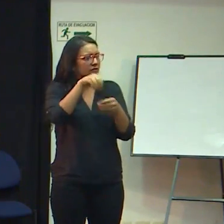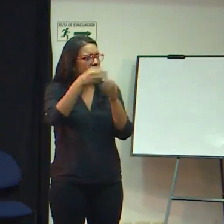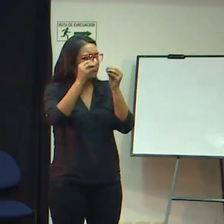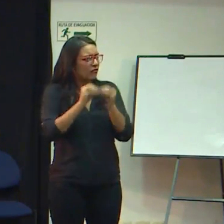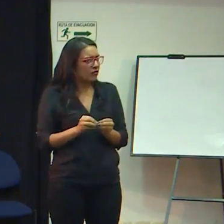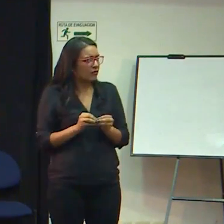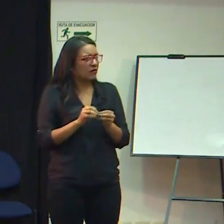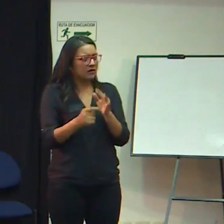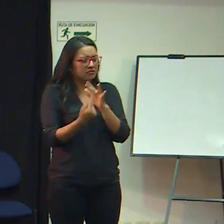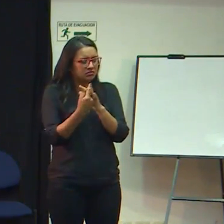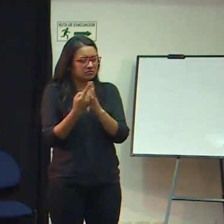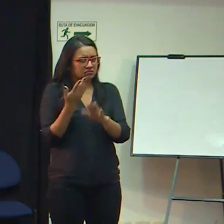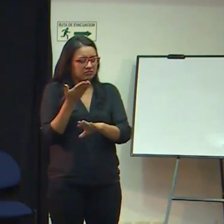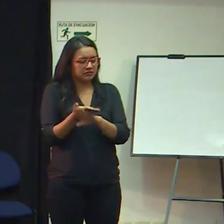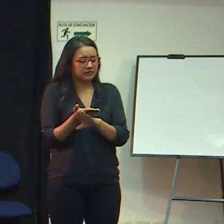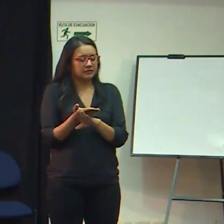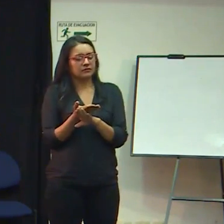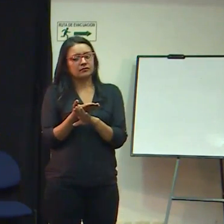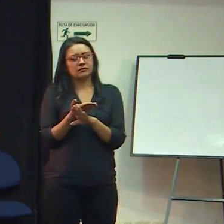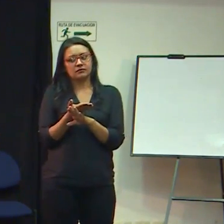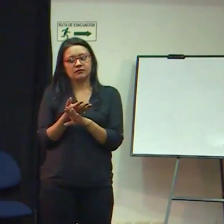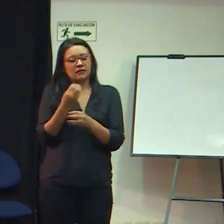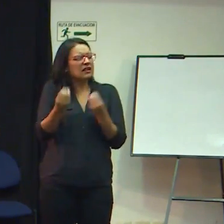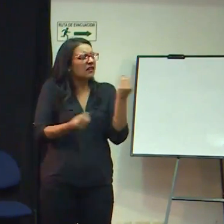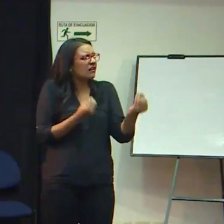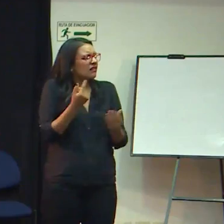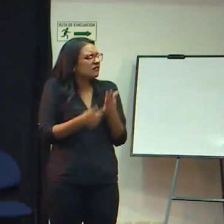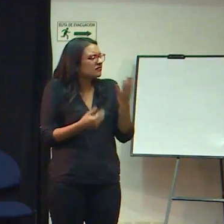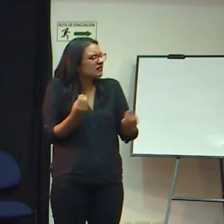dinámicas que han hecho?